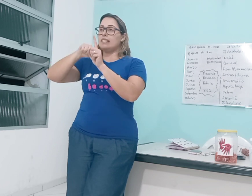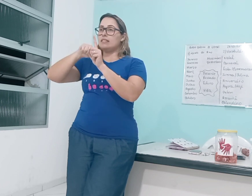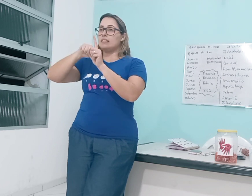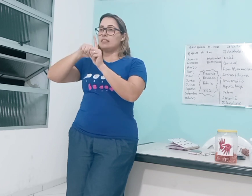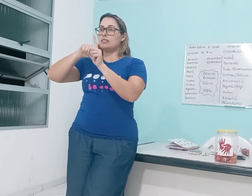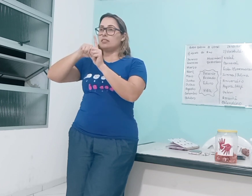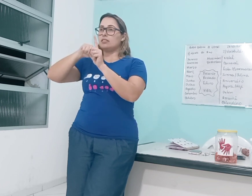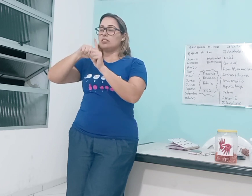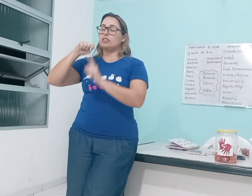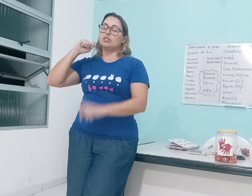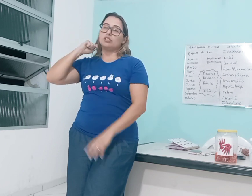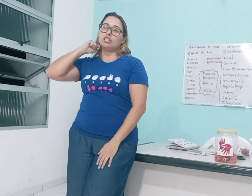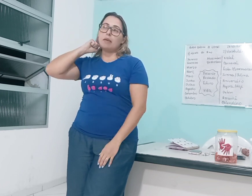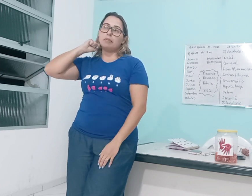Mês de abril.